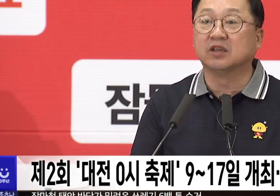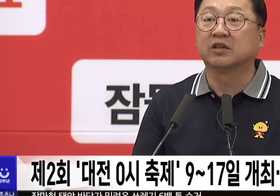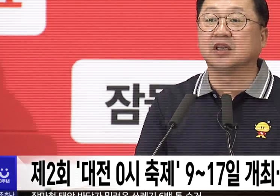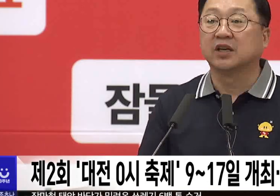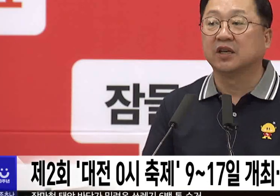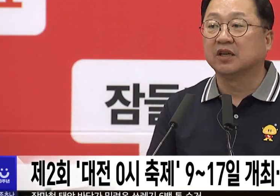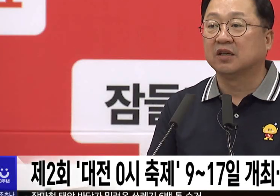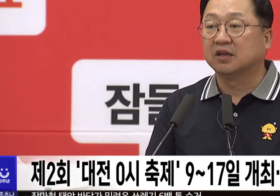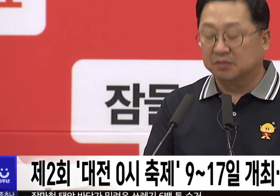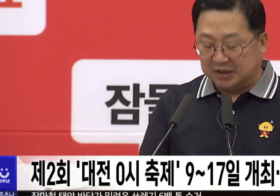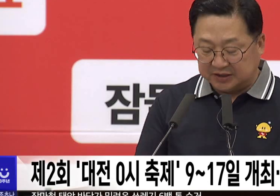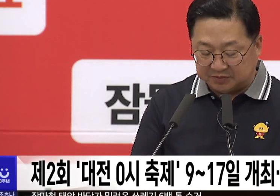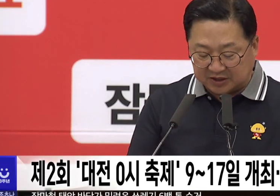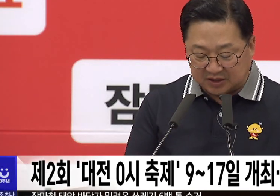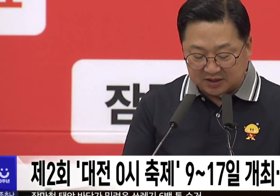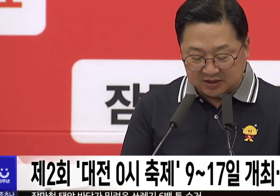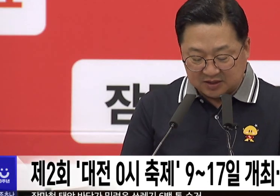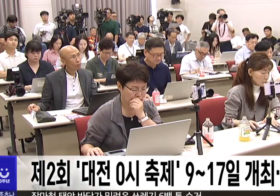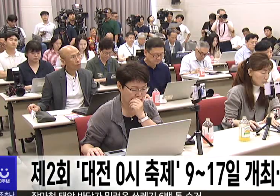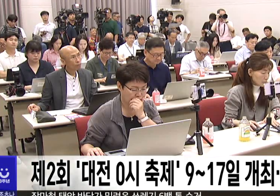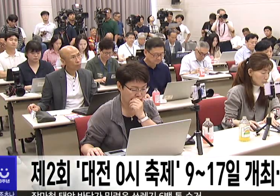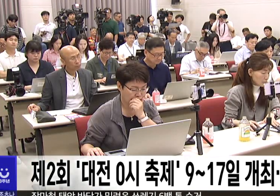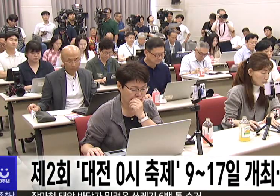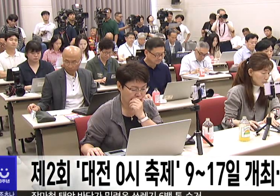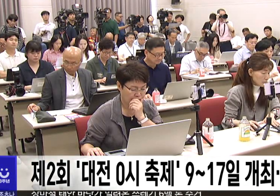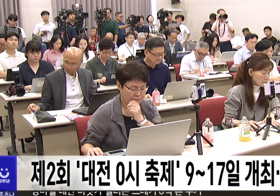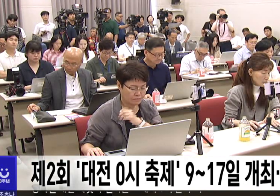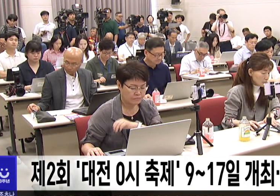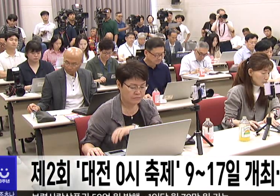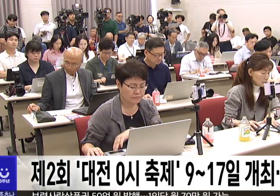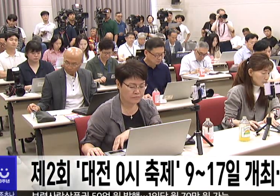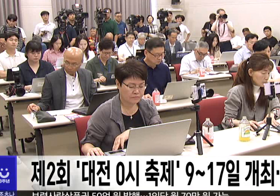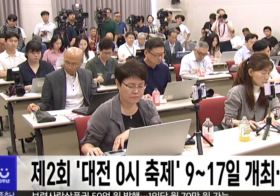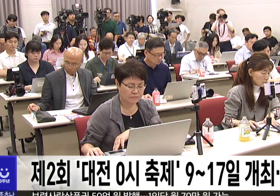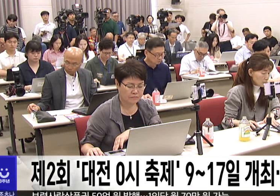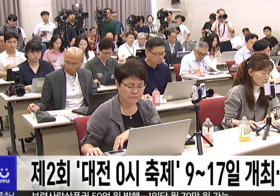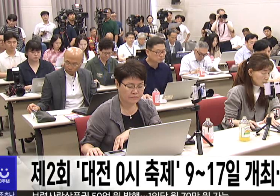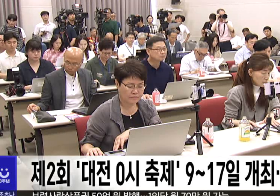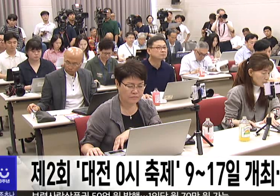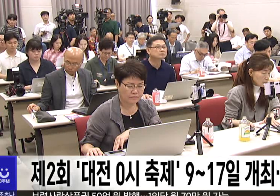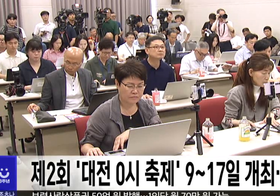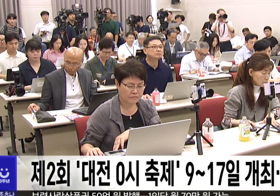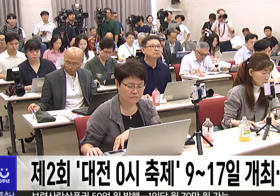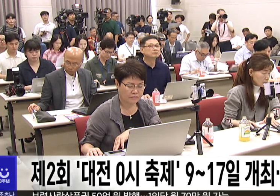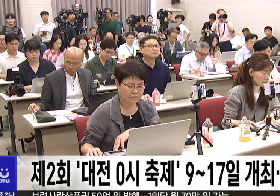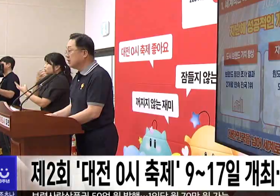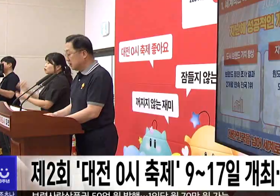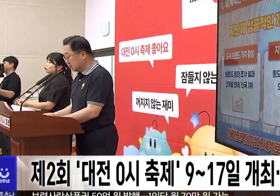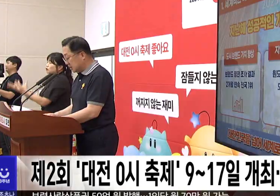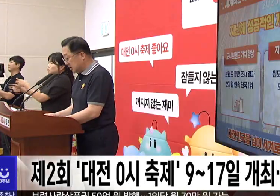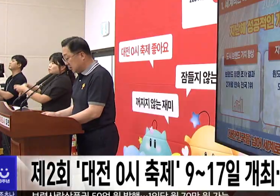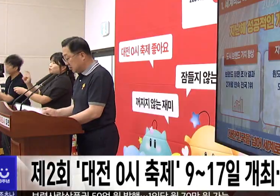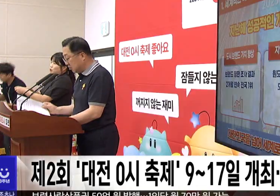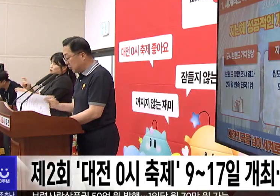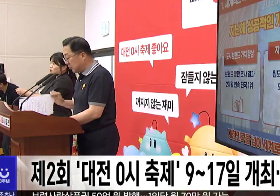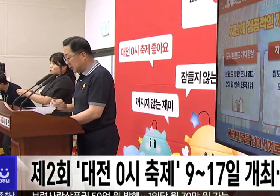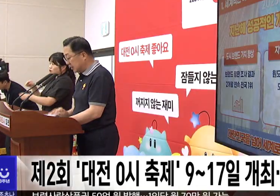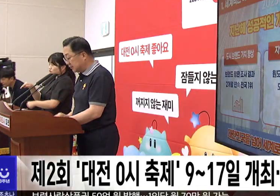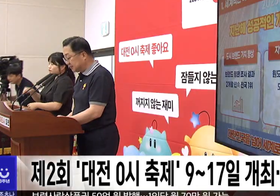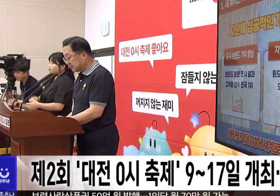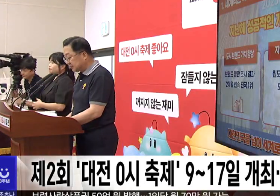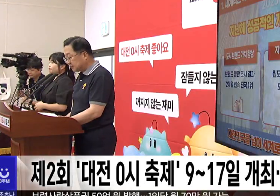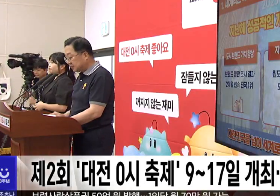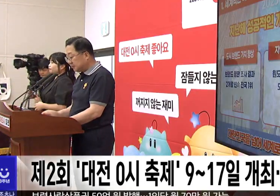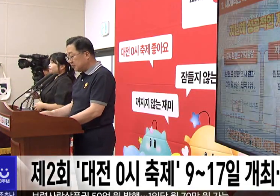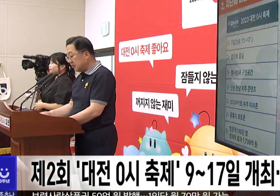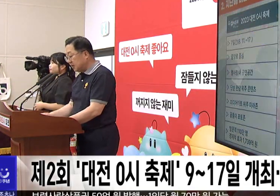패션 모델 등이 매일 퍼레이드도 선보입니다시는 축제 기간 전면 통제되는 중앙 노일대 차량 정체를 줄이기